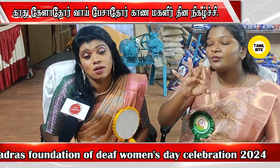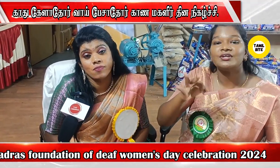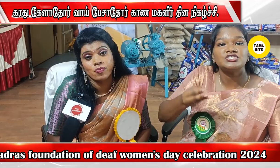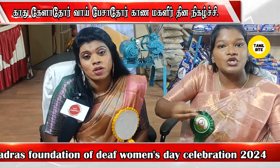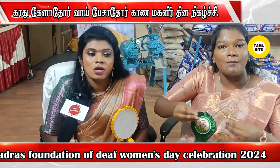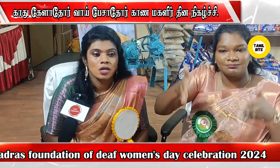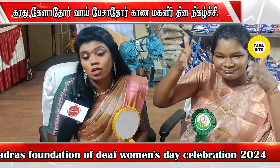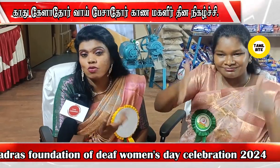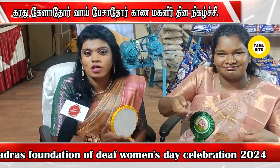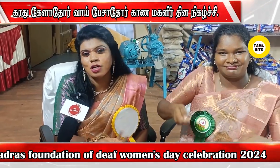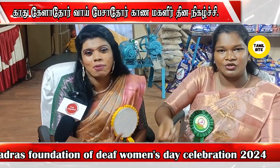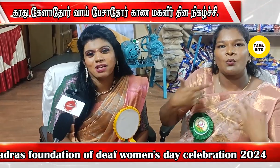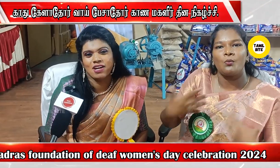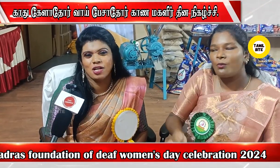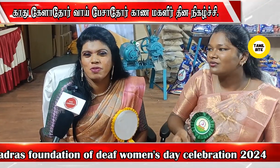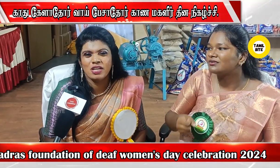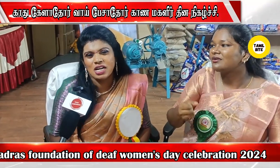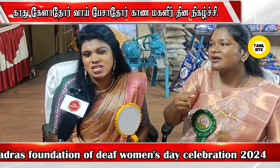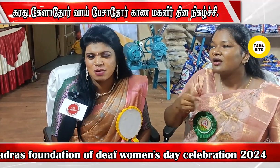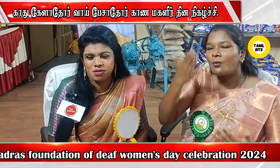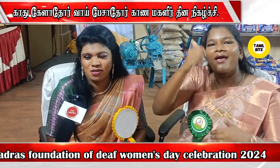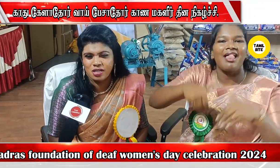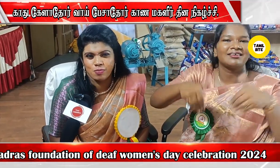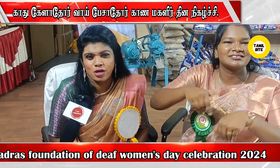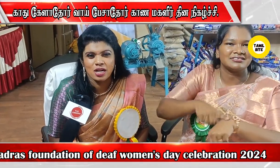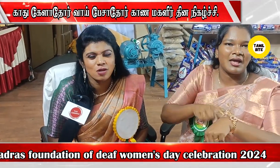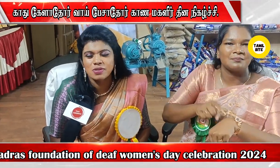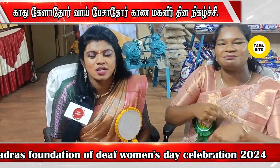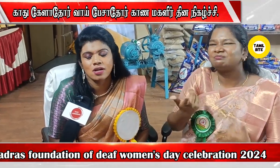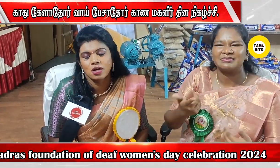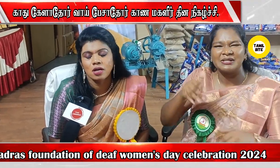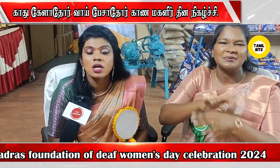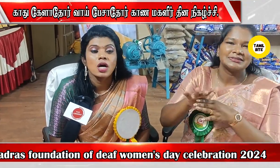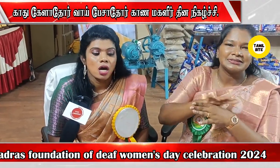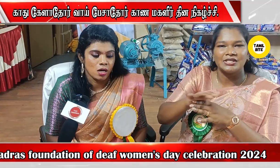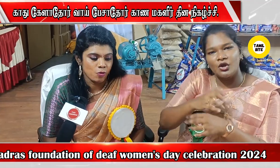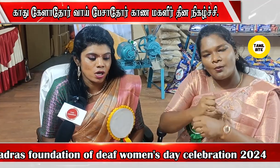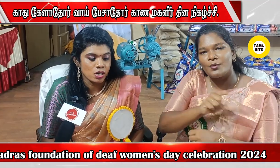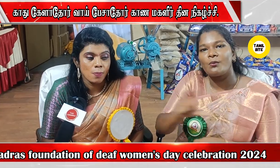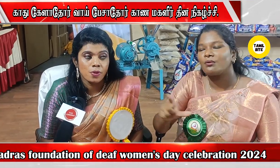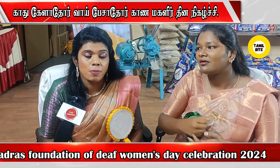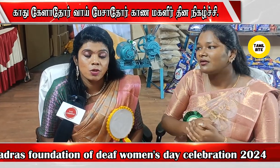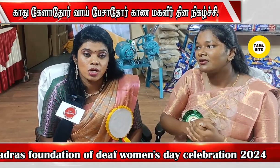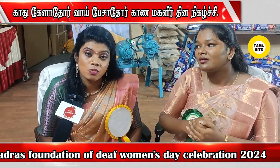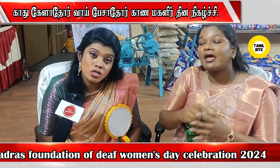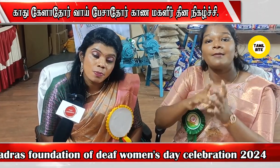tangga. Ini kita mana pasal ni berlalu. Kau ni jalan kan tempat ni. Kalau itu ada nalar kita biar kanga. Apo ayah pun pertama rasa mungkin dapat